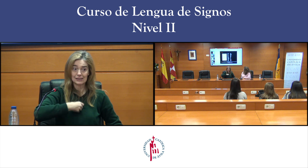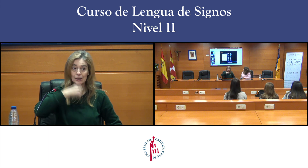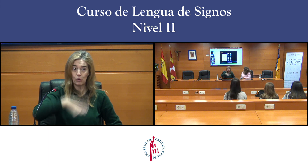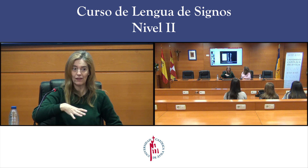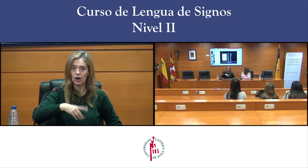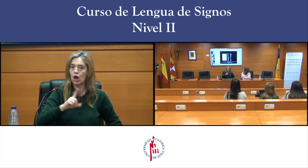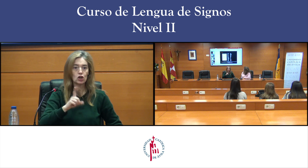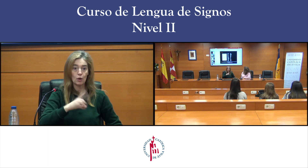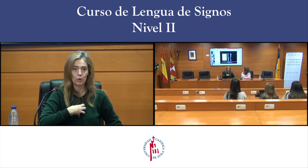diferente